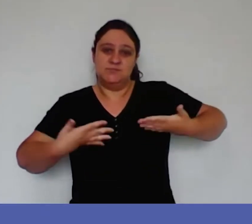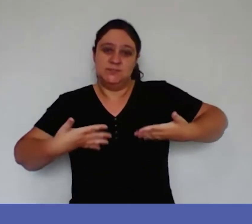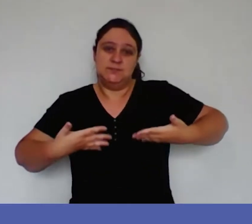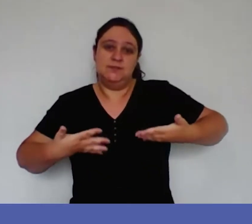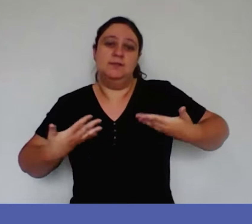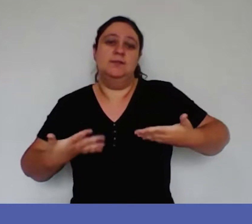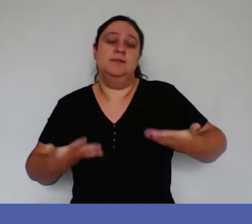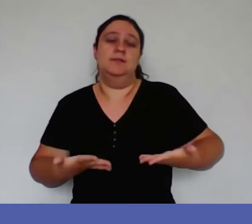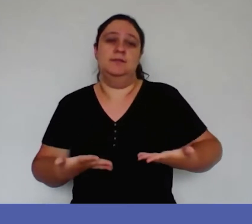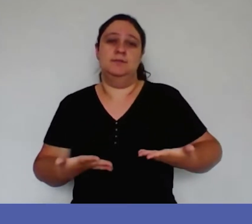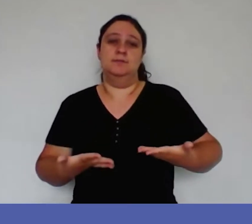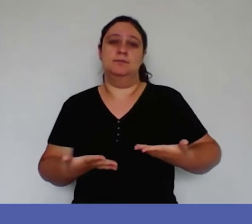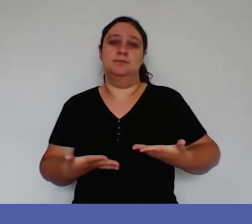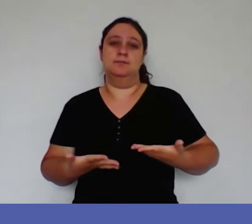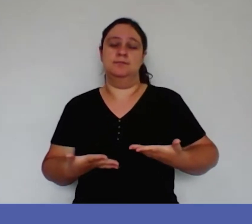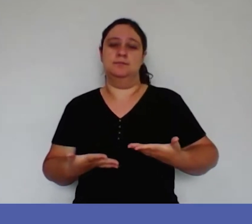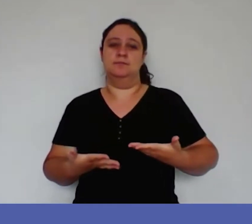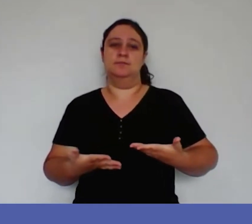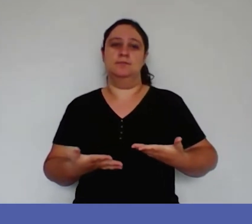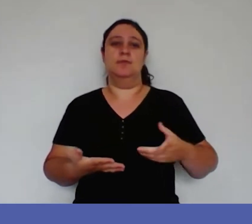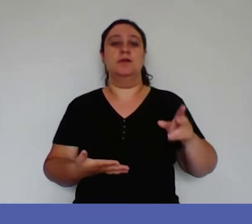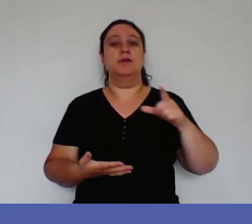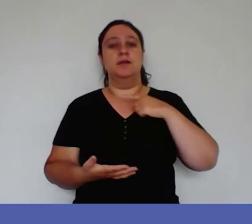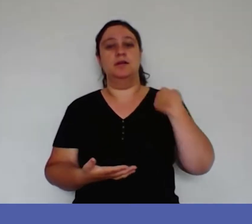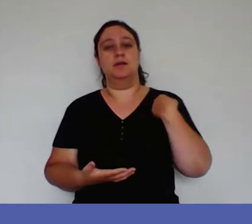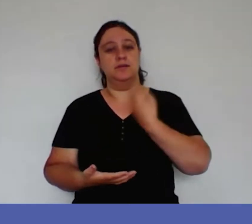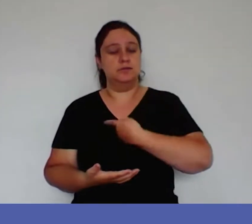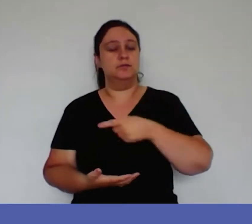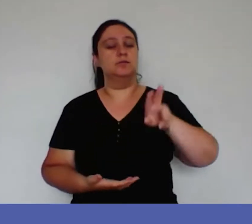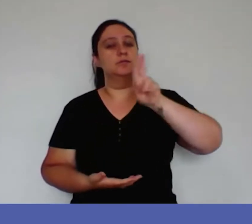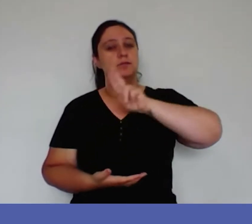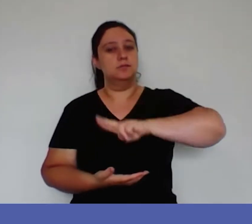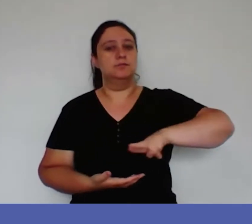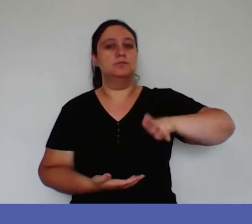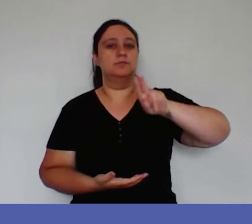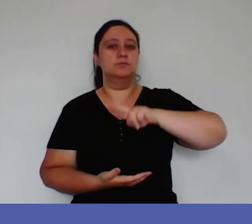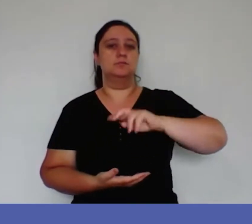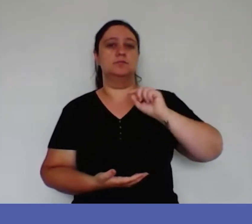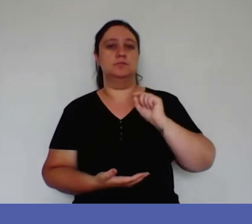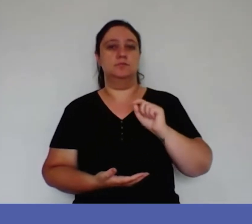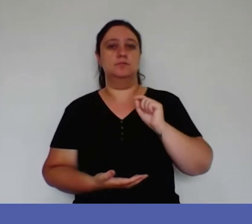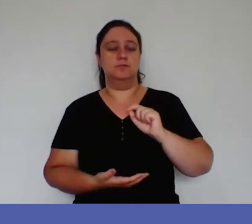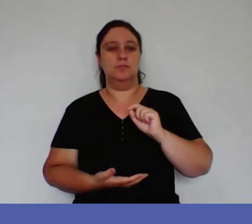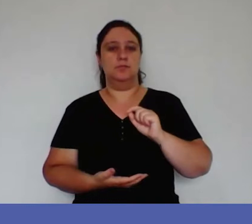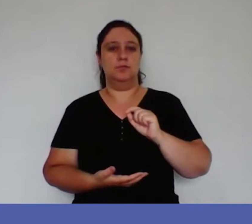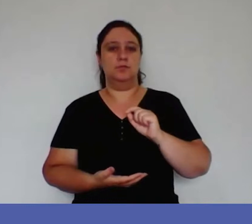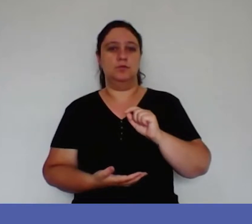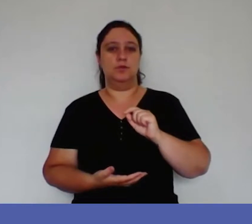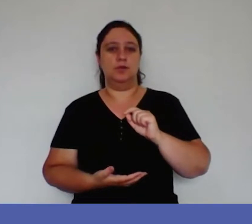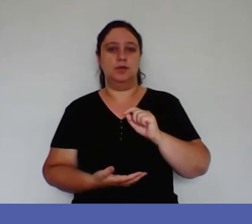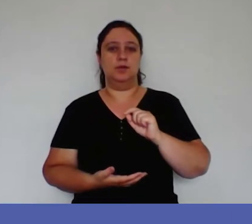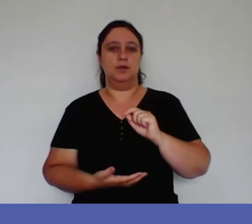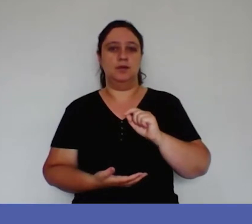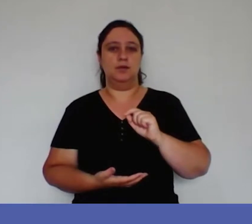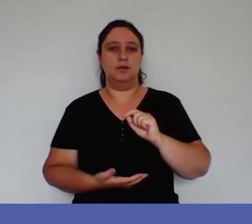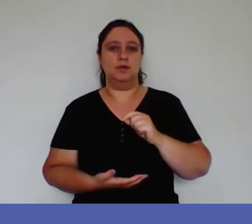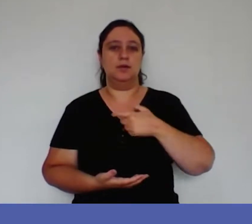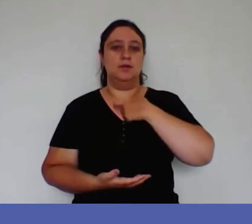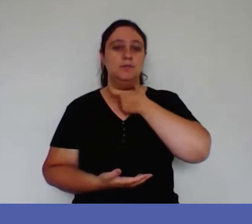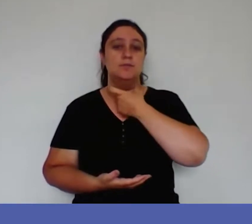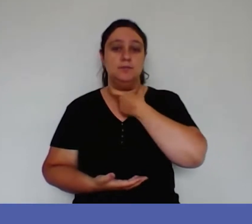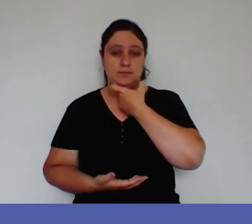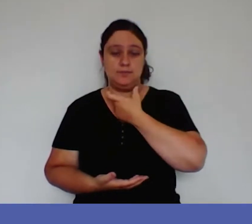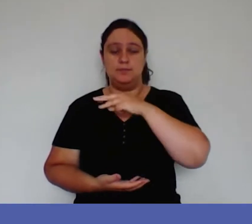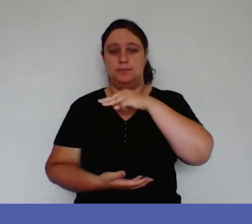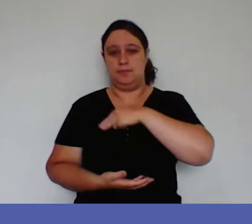nossas ferramentas que o Senhor tem dado através do ministério do irmão Dong nos seus 40 anos